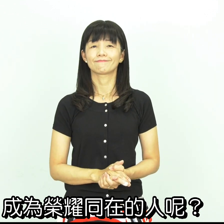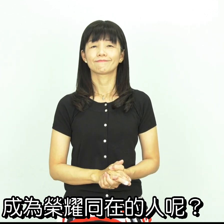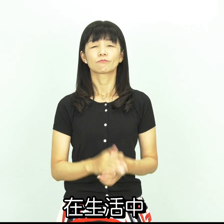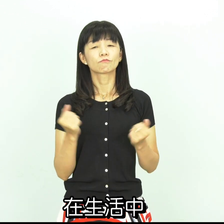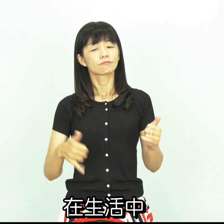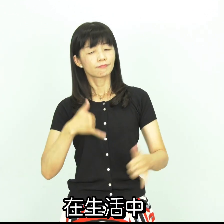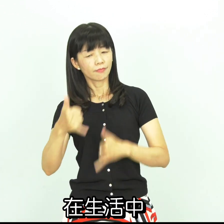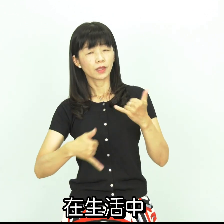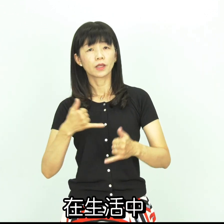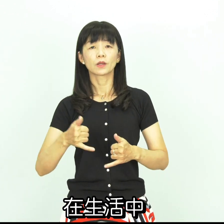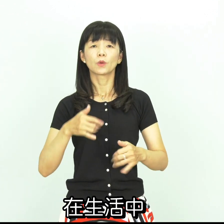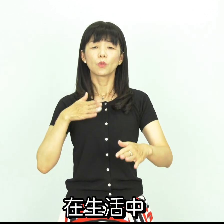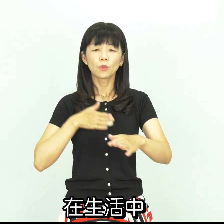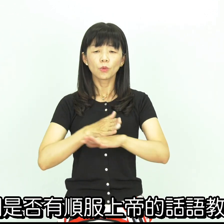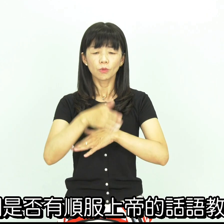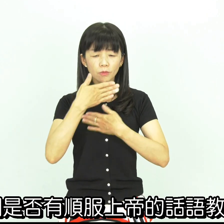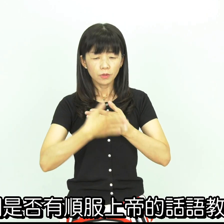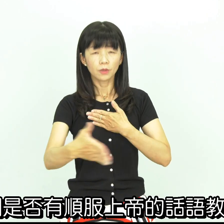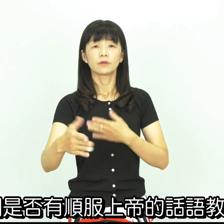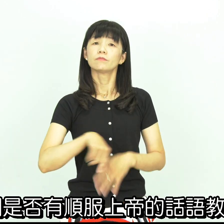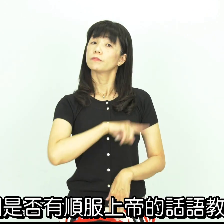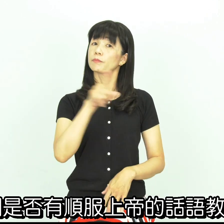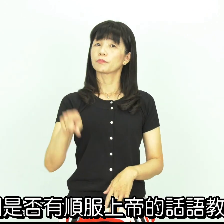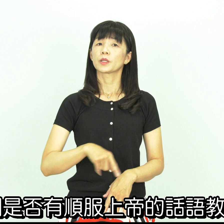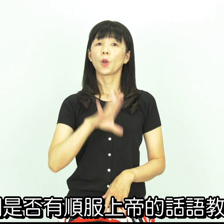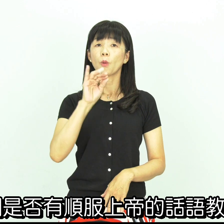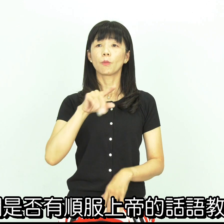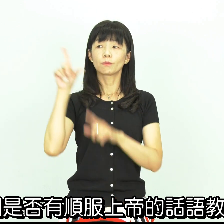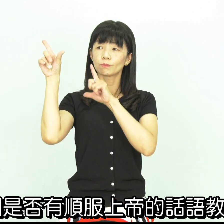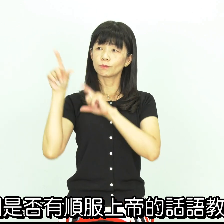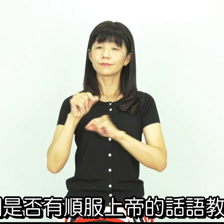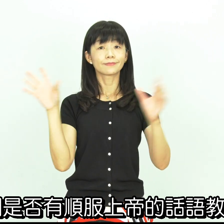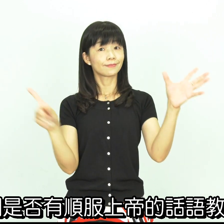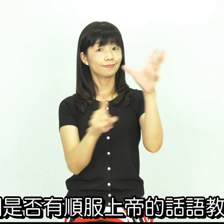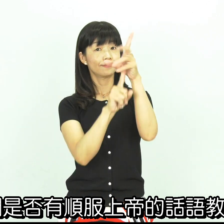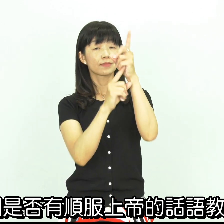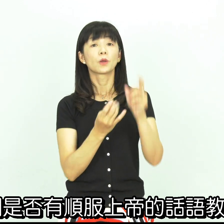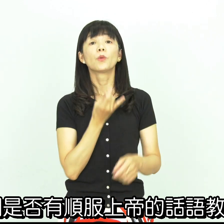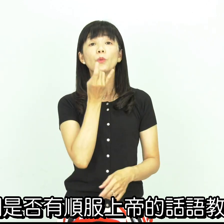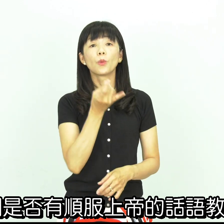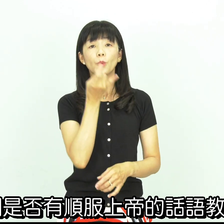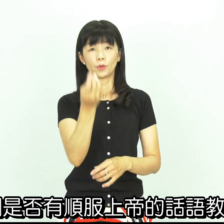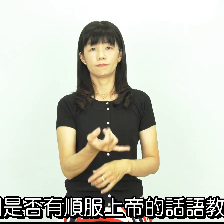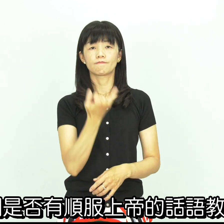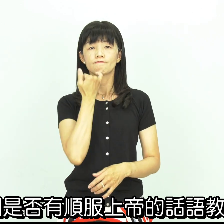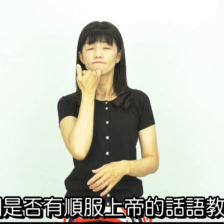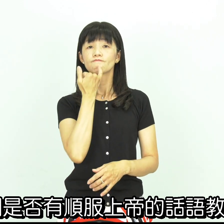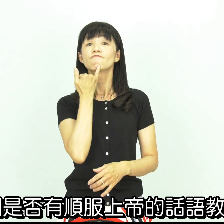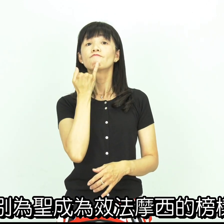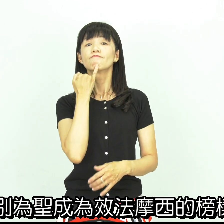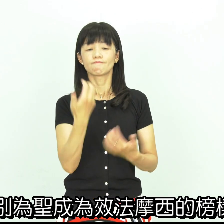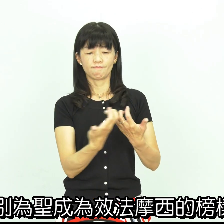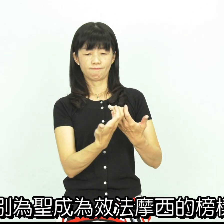在生活中，我们是否有顺服上帝的话语、教导，分别为